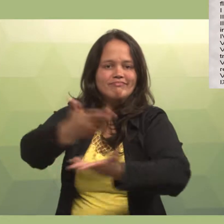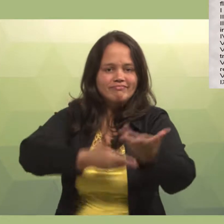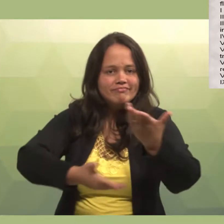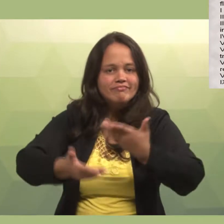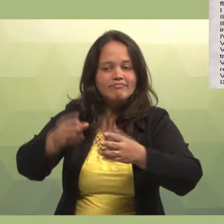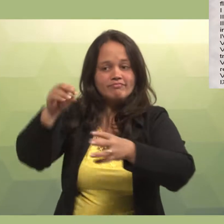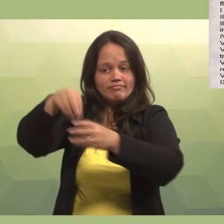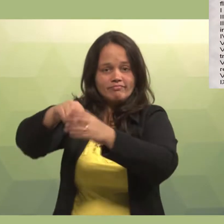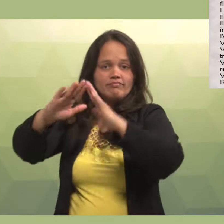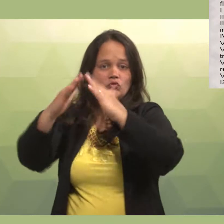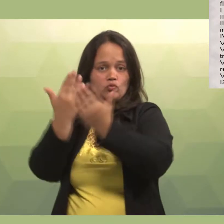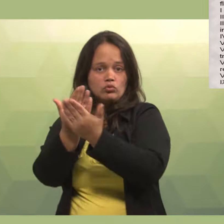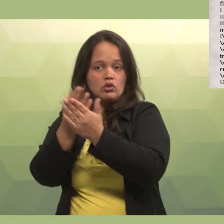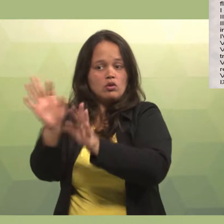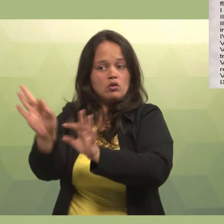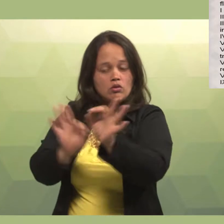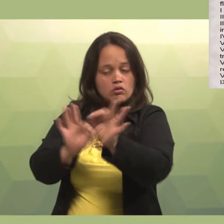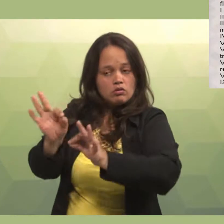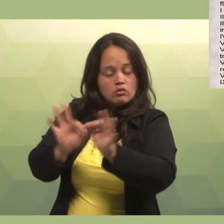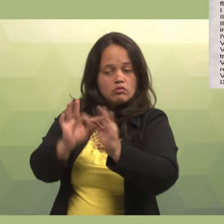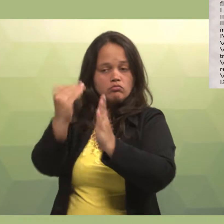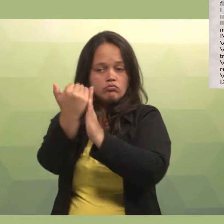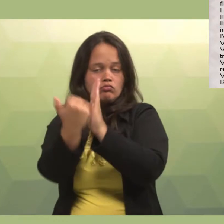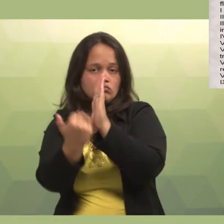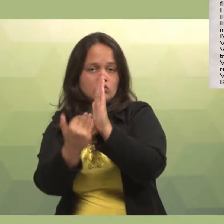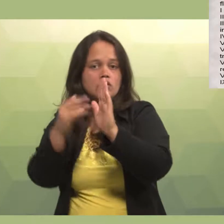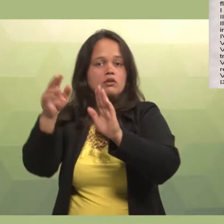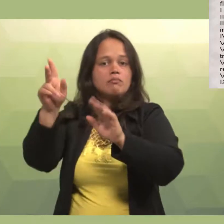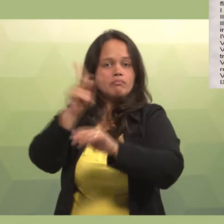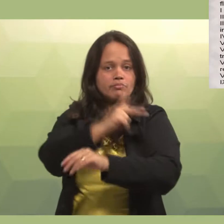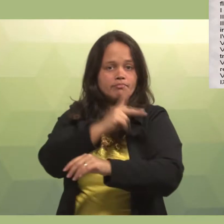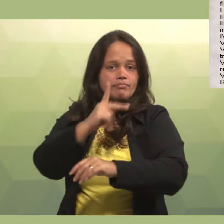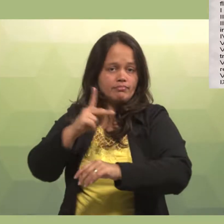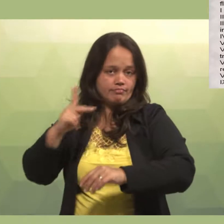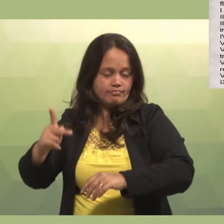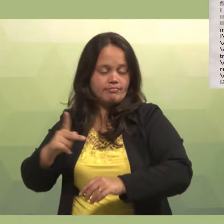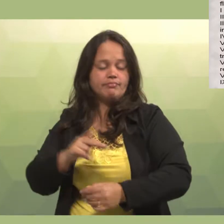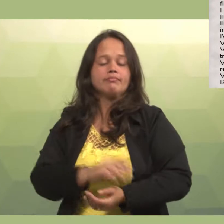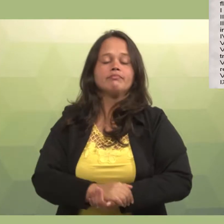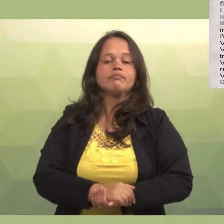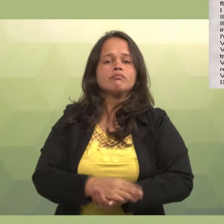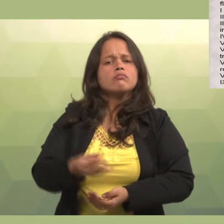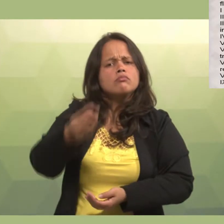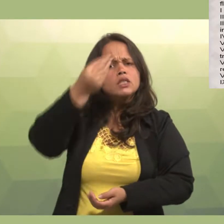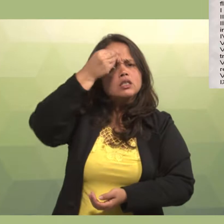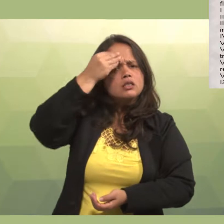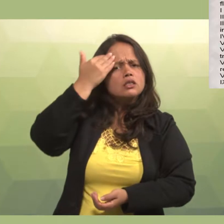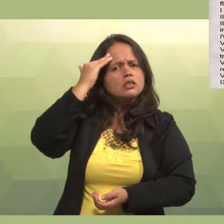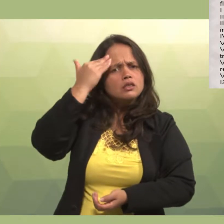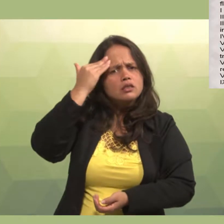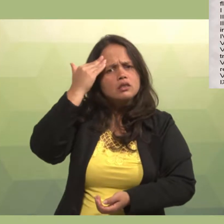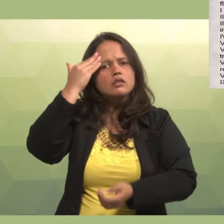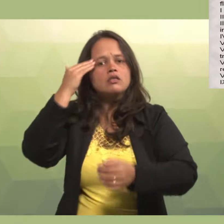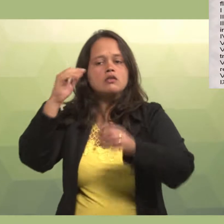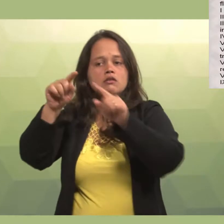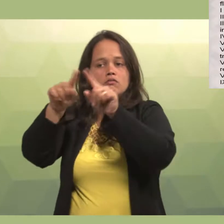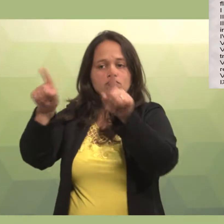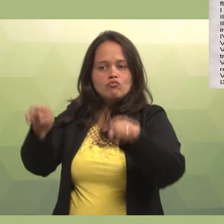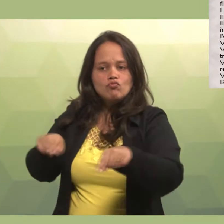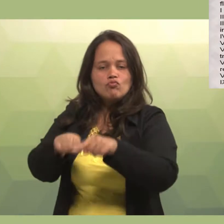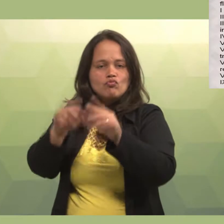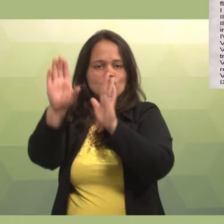escola, que oriente o projeto político-pedagógico. Compreensão da matriz curricular, entendida